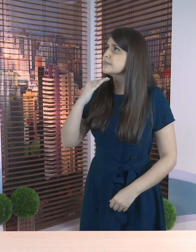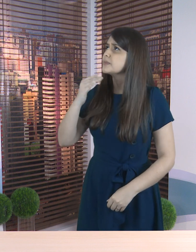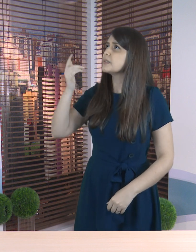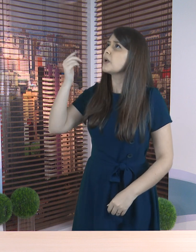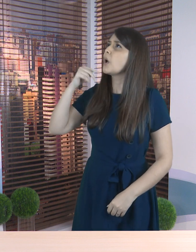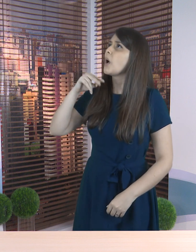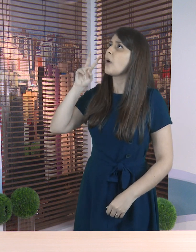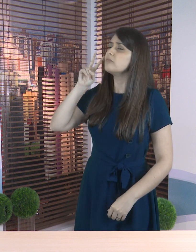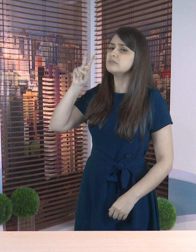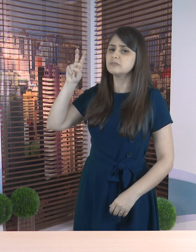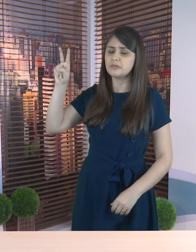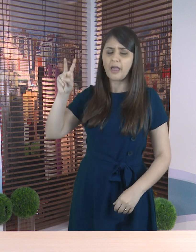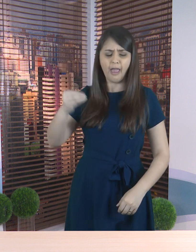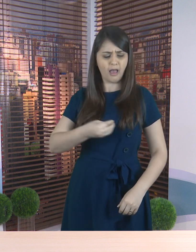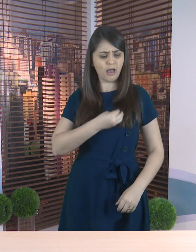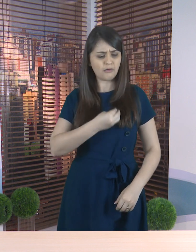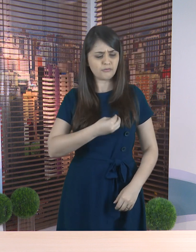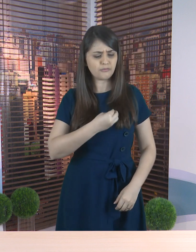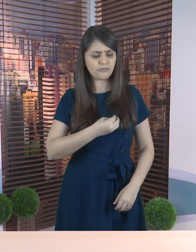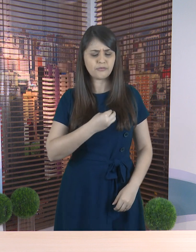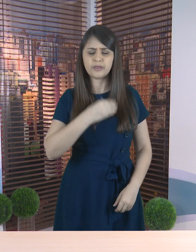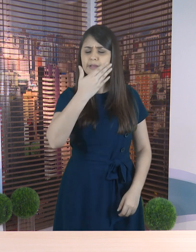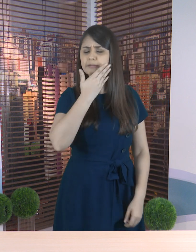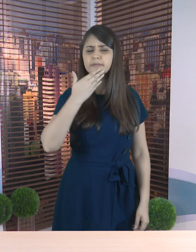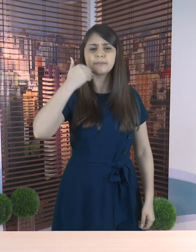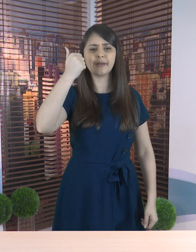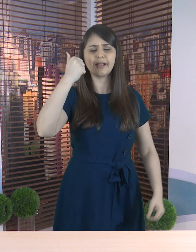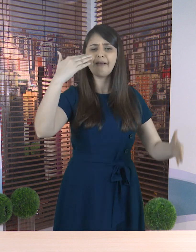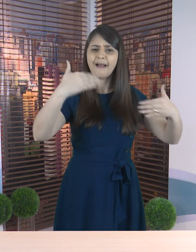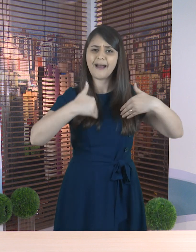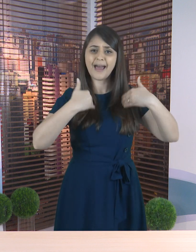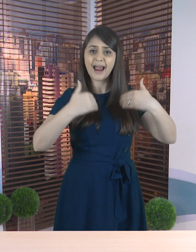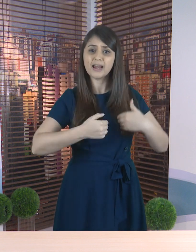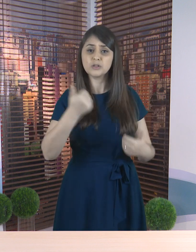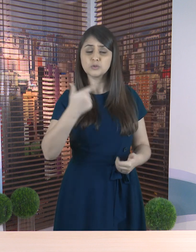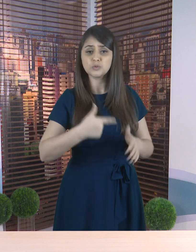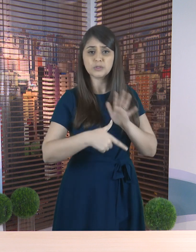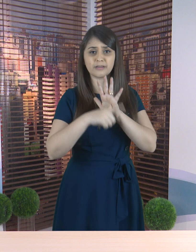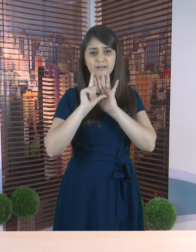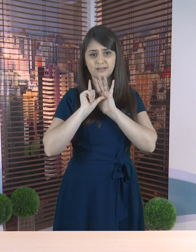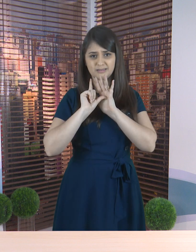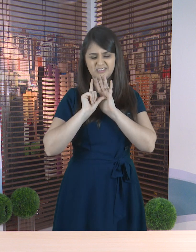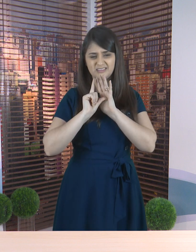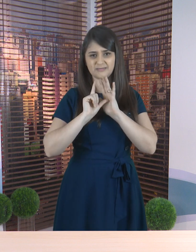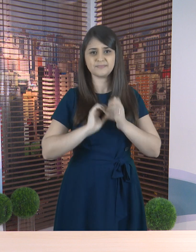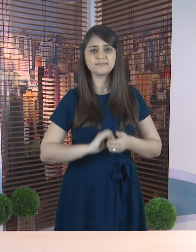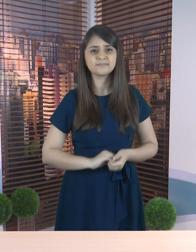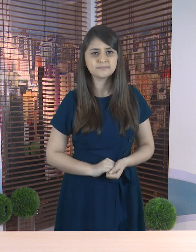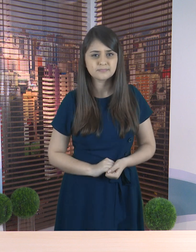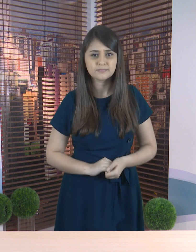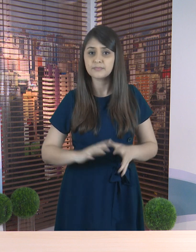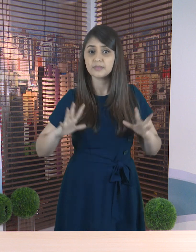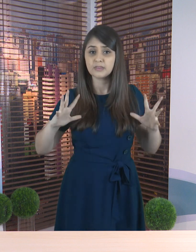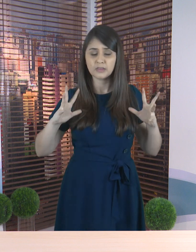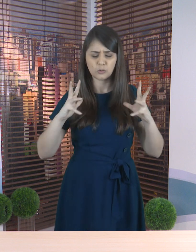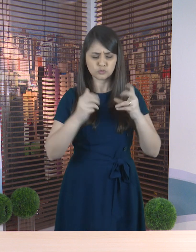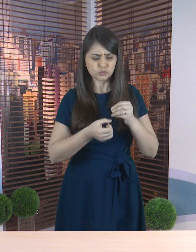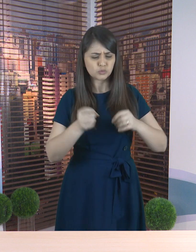causas do medo serão removidas e, em seu lugar, haverá segurança e esperança de